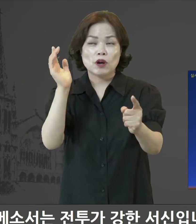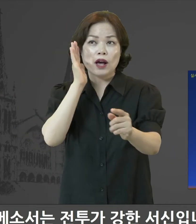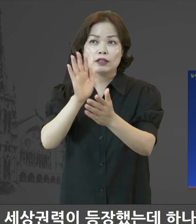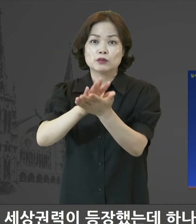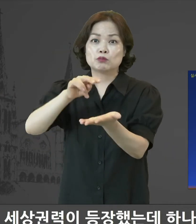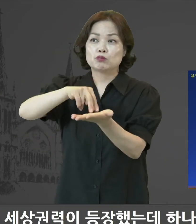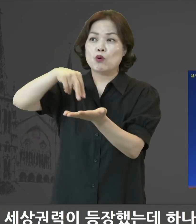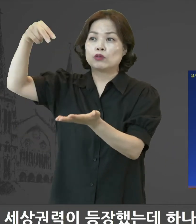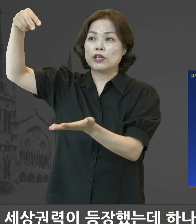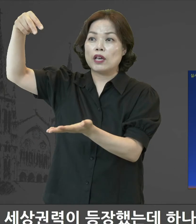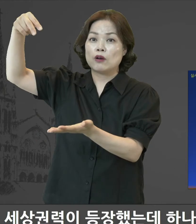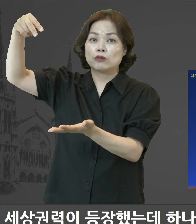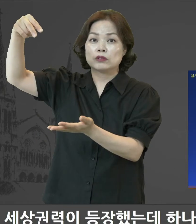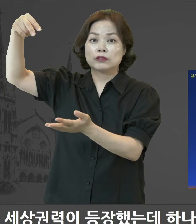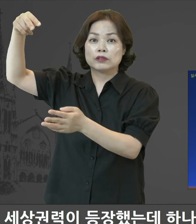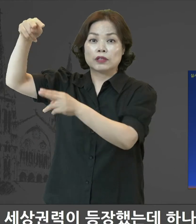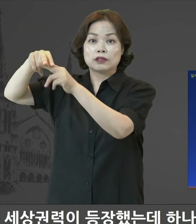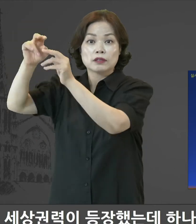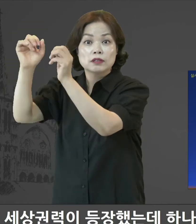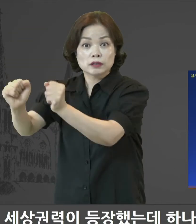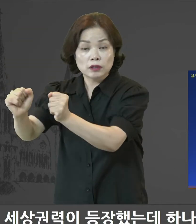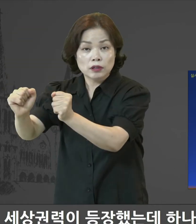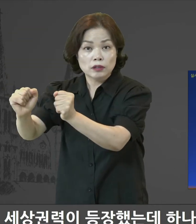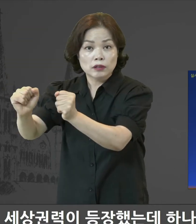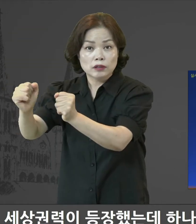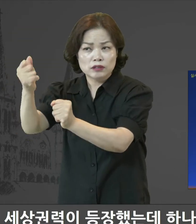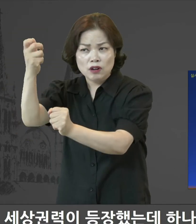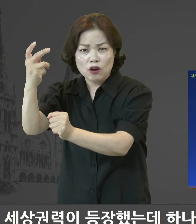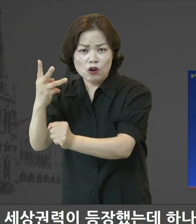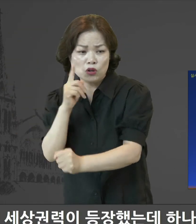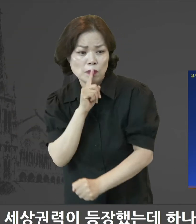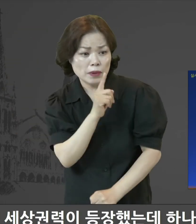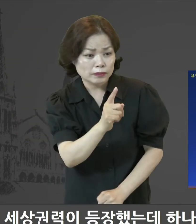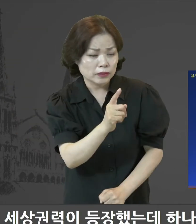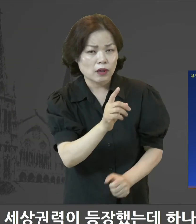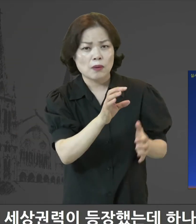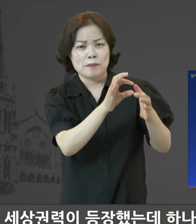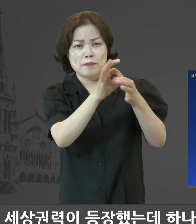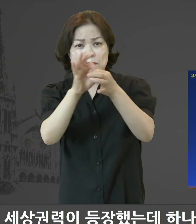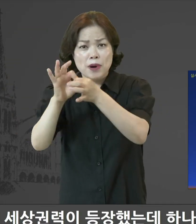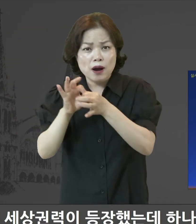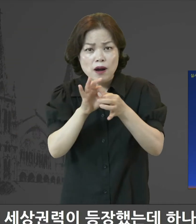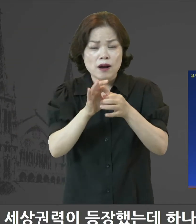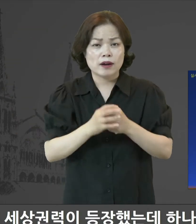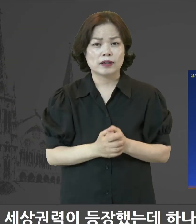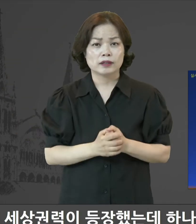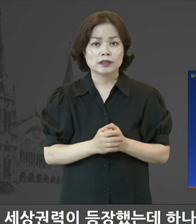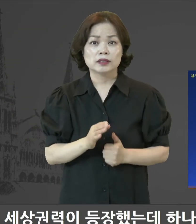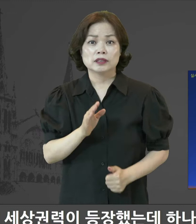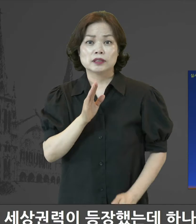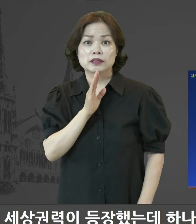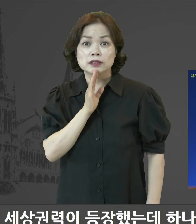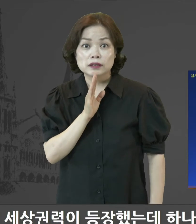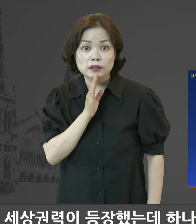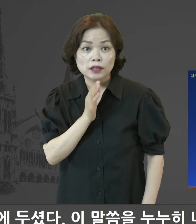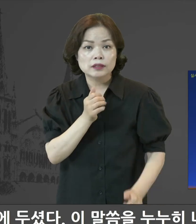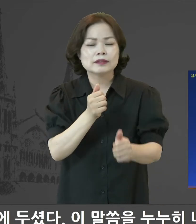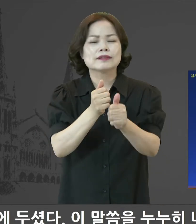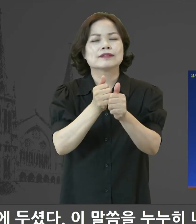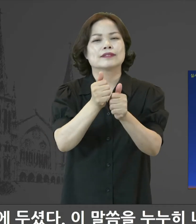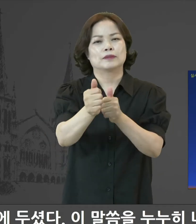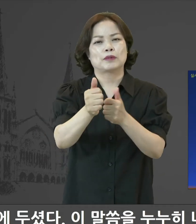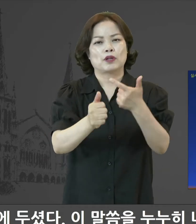두셨다. 이 말씀 누누이 나누었습니다. 그 장면과 이렇게 연결해 보면서 정말 진정한 승리,